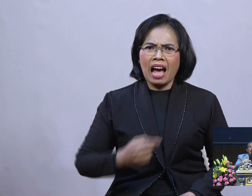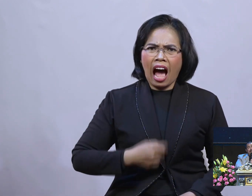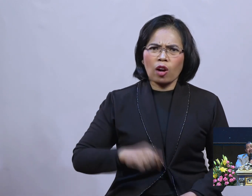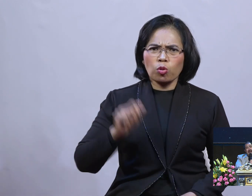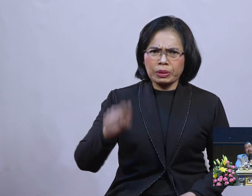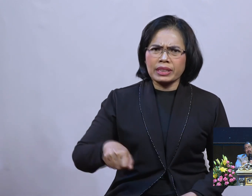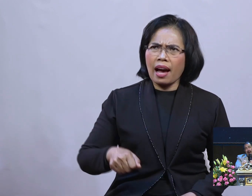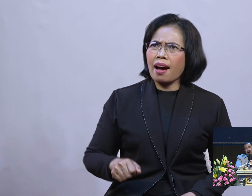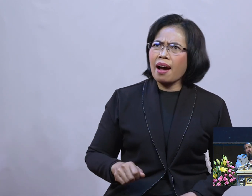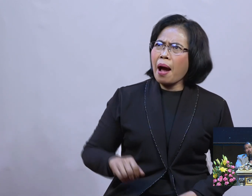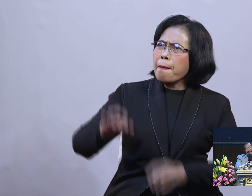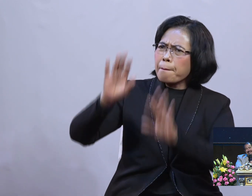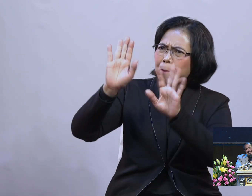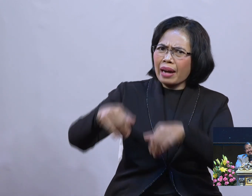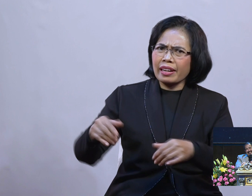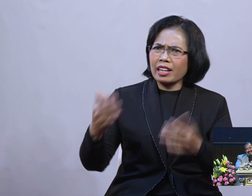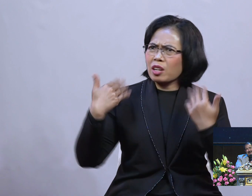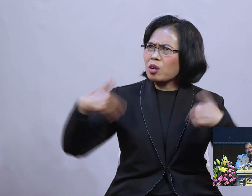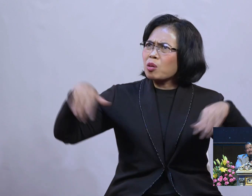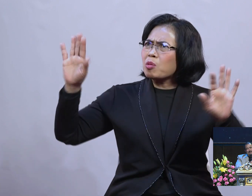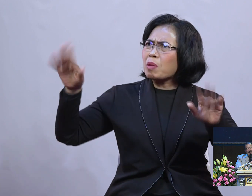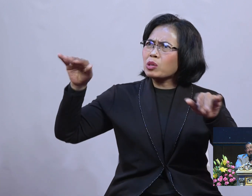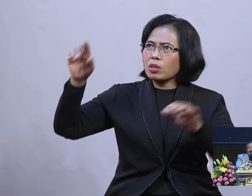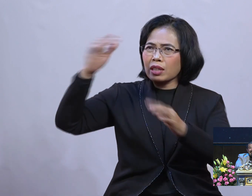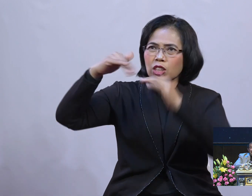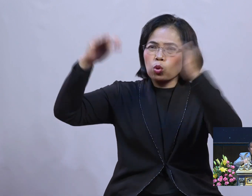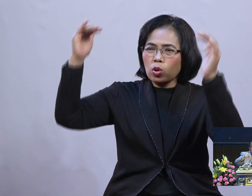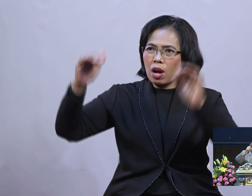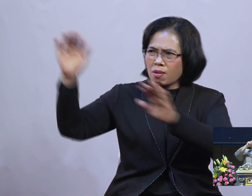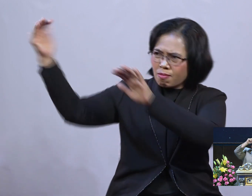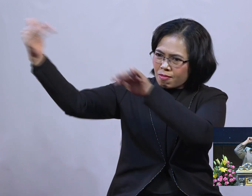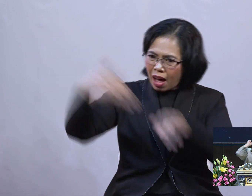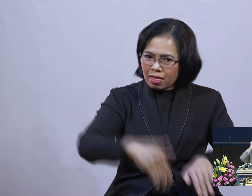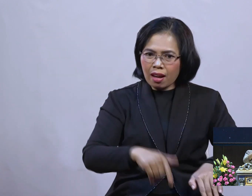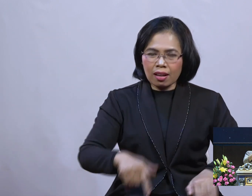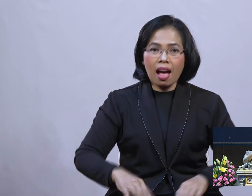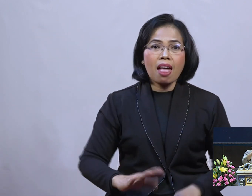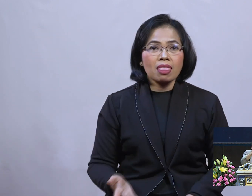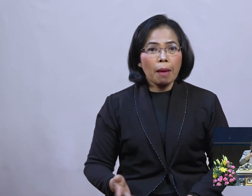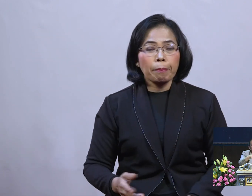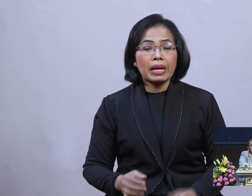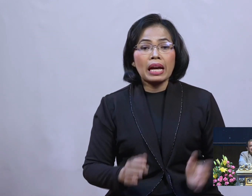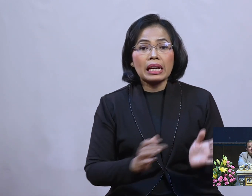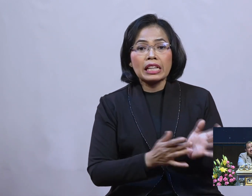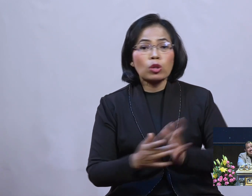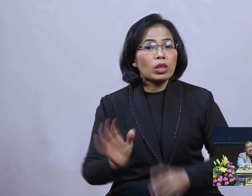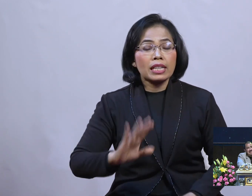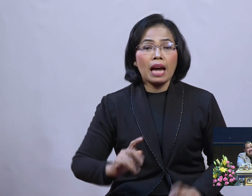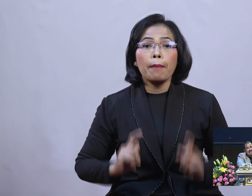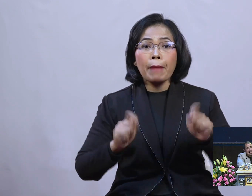sorga udah datang menyelamatkan dan membela aku Hai tapi dia tidak pergunakan